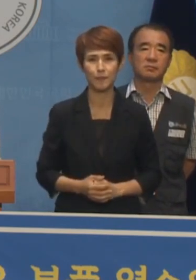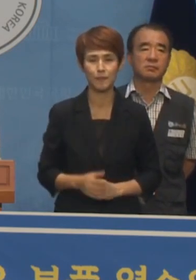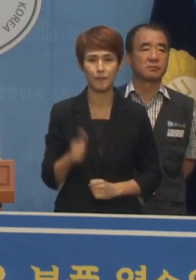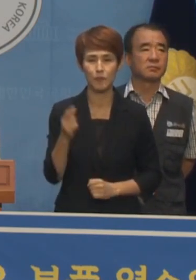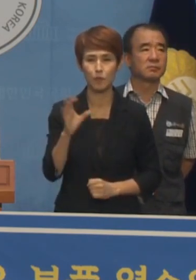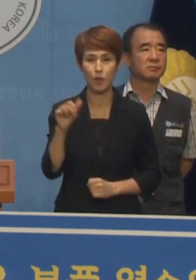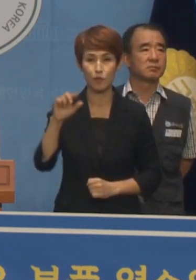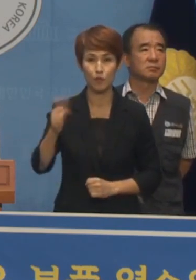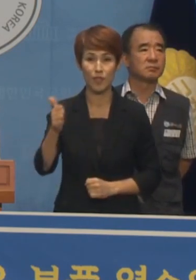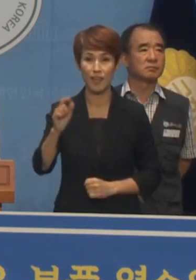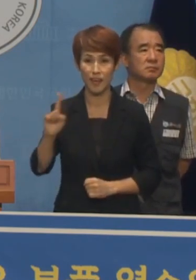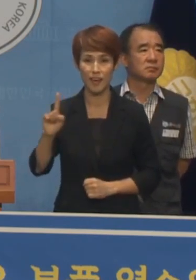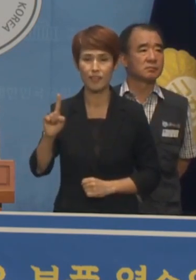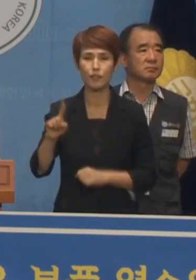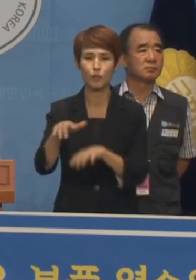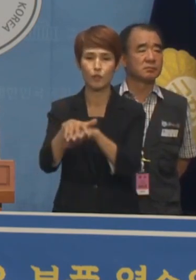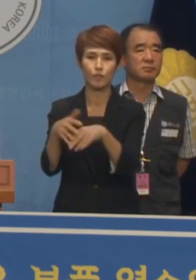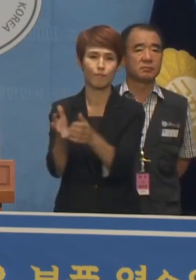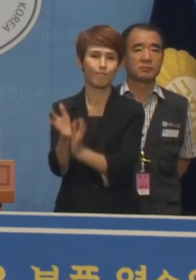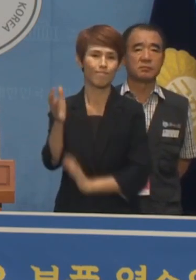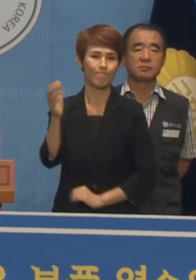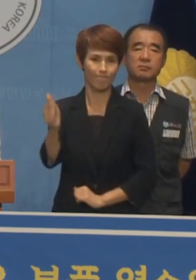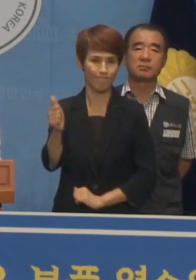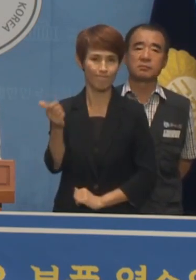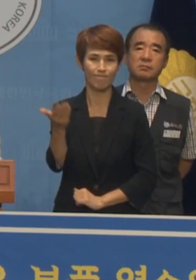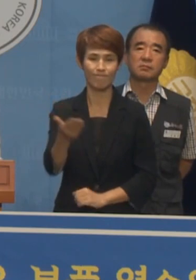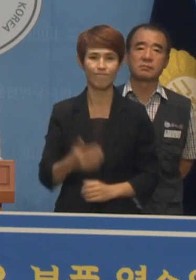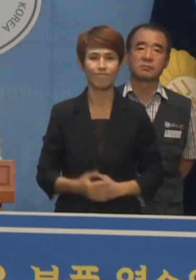황준하 경주지부 조직부장님 참석하셨습니다.